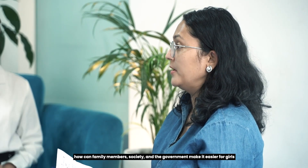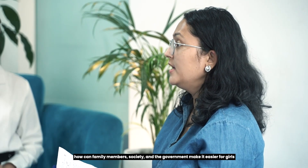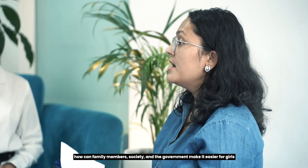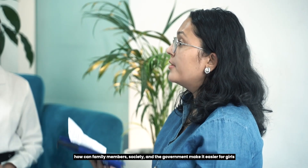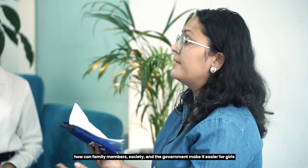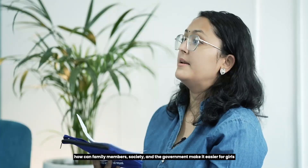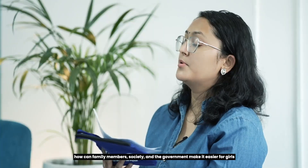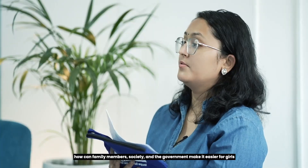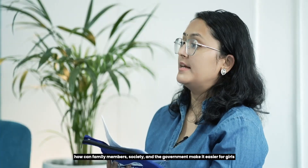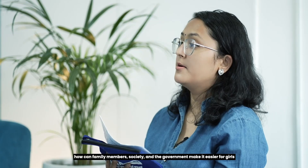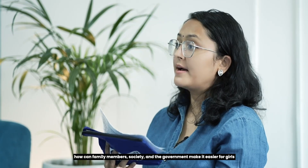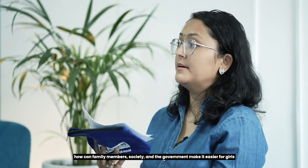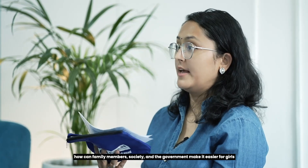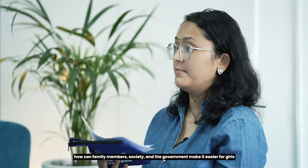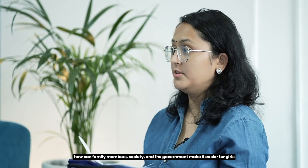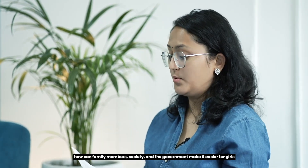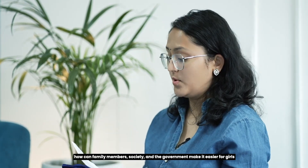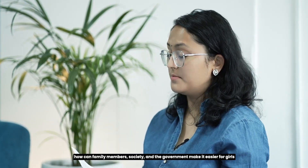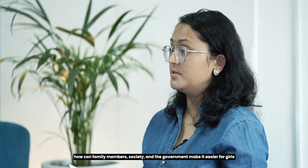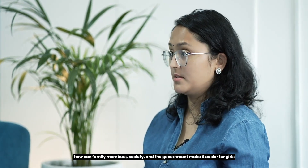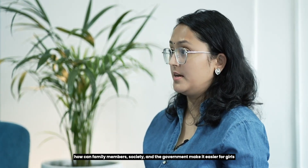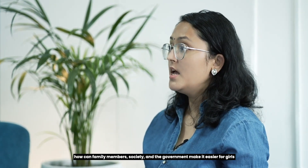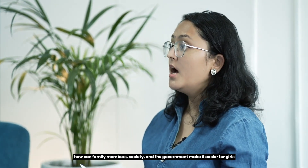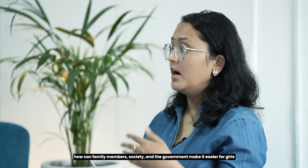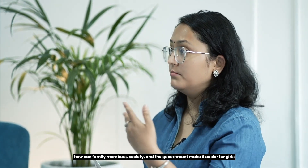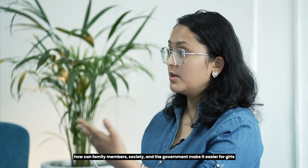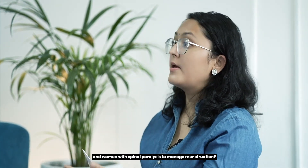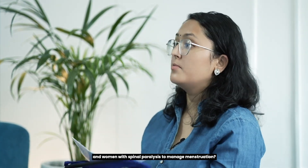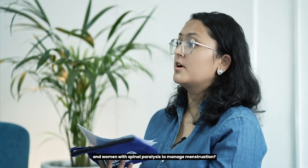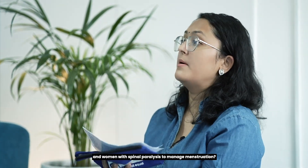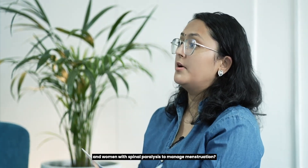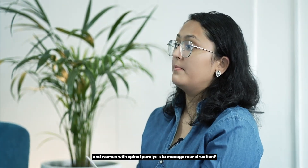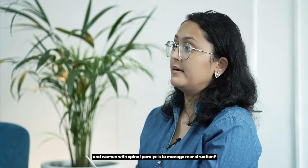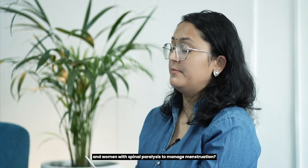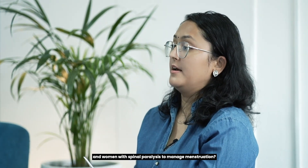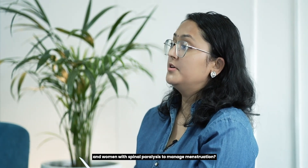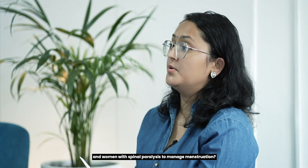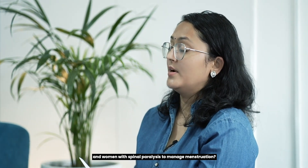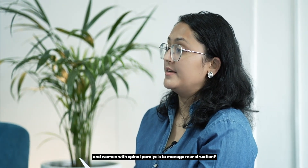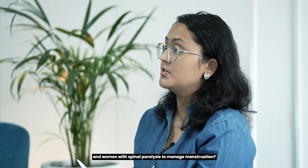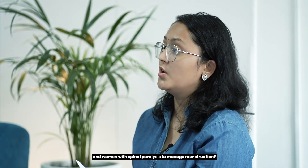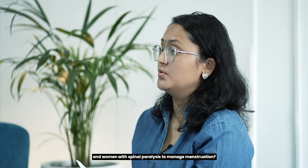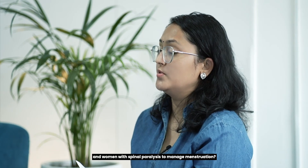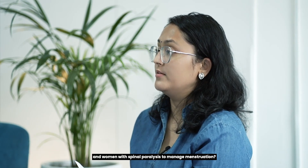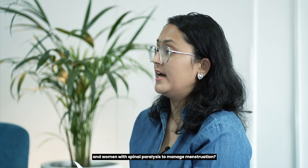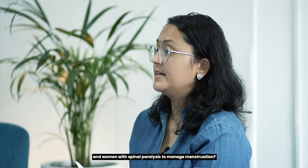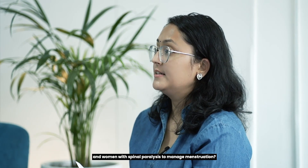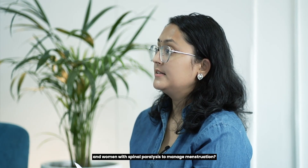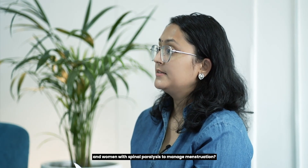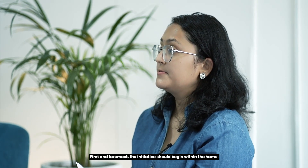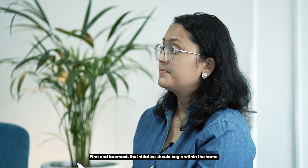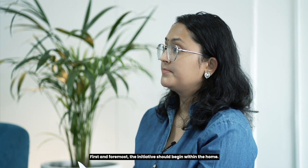राज्यले गरियो भने महिनावारी प्रक्रिया चाहिँ अपाङ्गता भएका व्यक्तिहरूको अझ विशेष गरी तपाईँको वर्गमा पर्ने अपाङ्गता भएका व्यक्तिहरूको लागि चाहिँ सहज हुन्छ